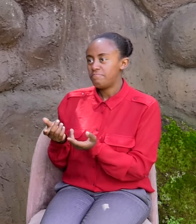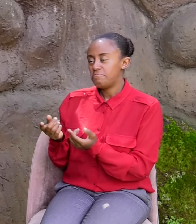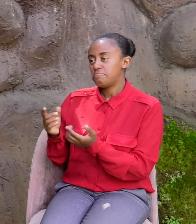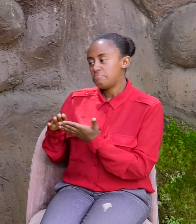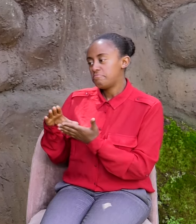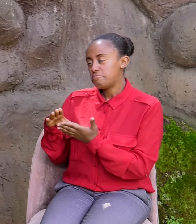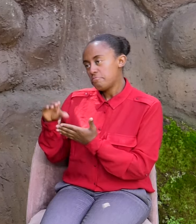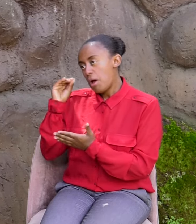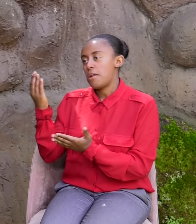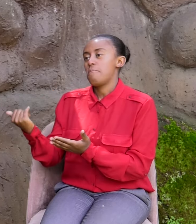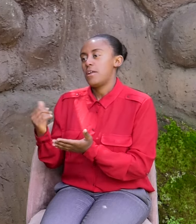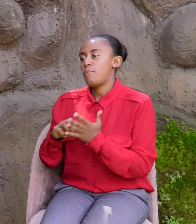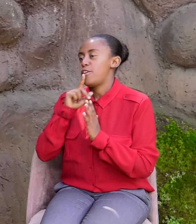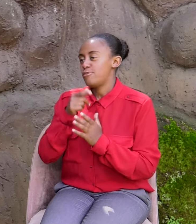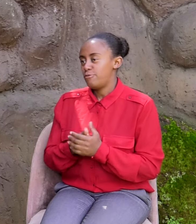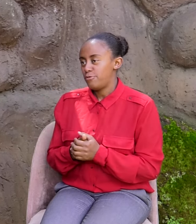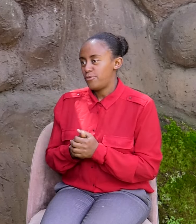ማር ነበረ ማለት ነው።